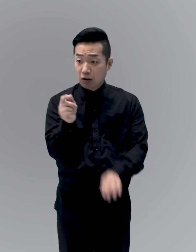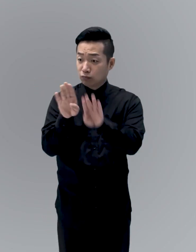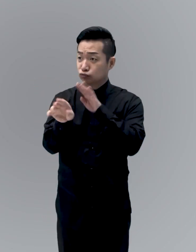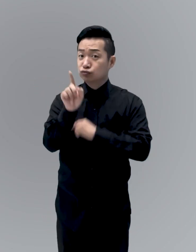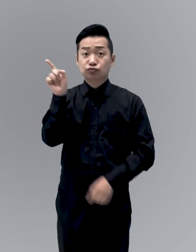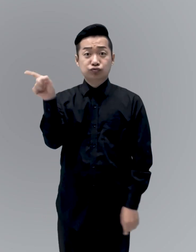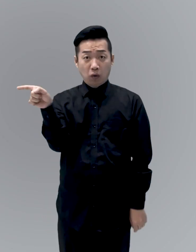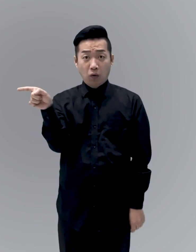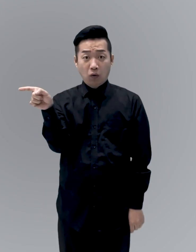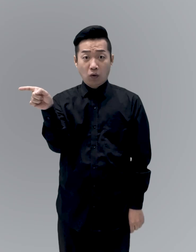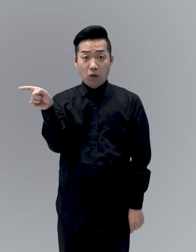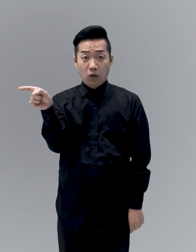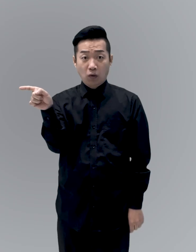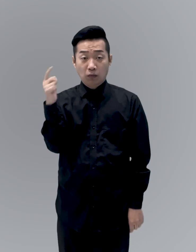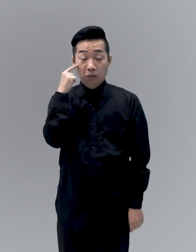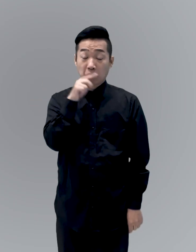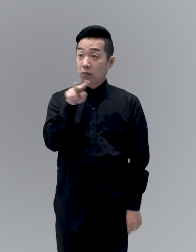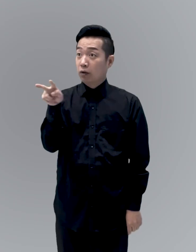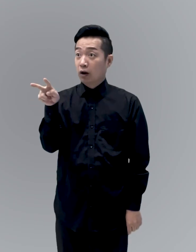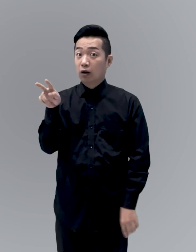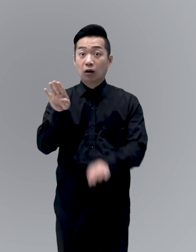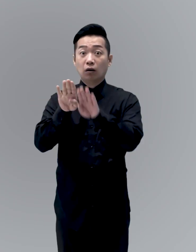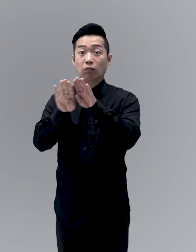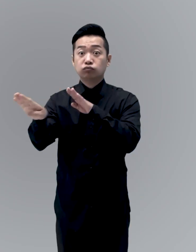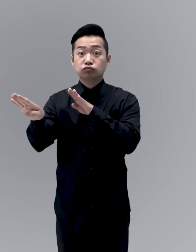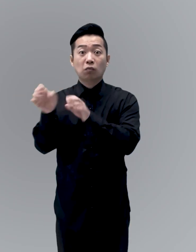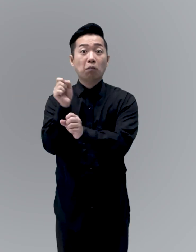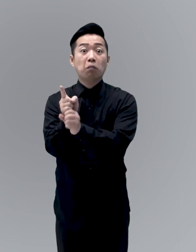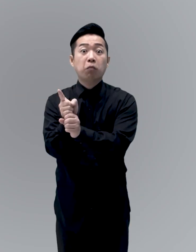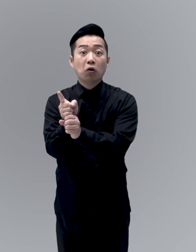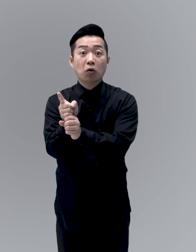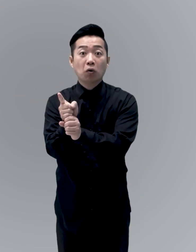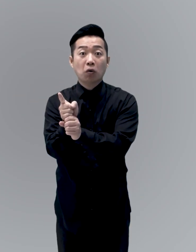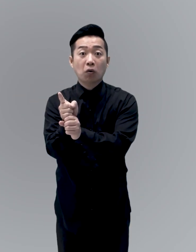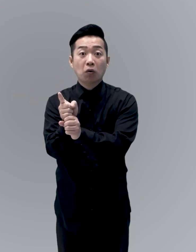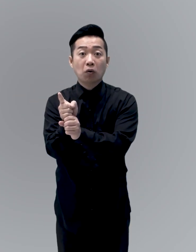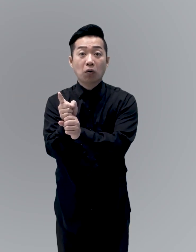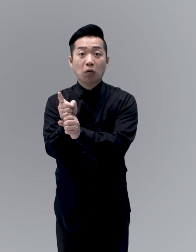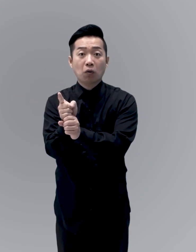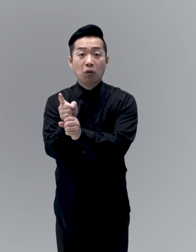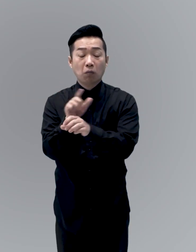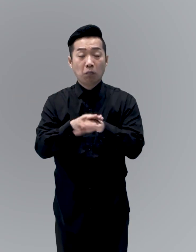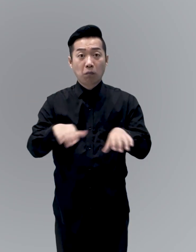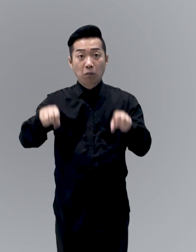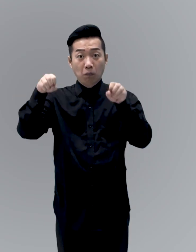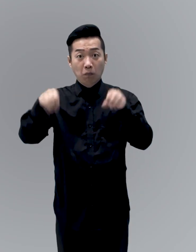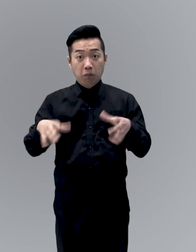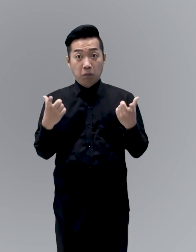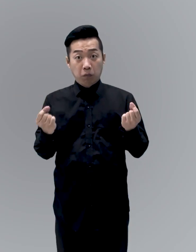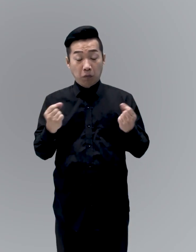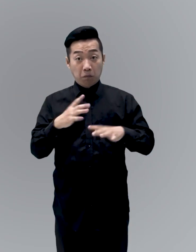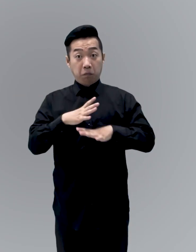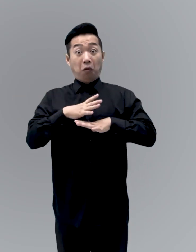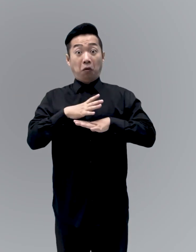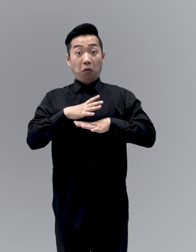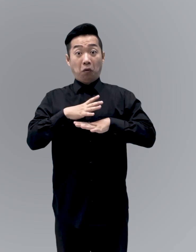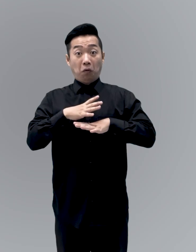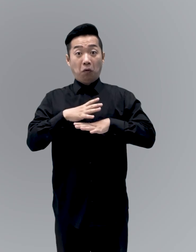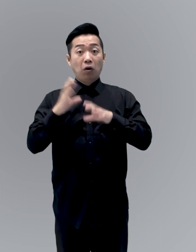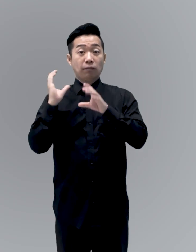출입문을 가리켰다. 고개를 돌리자 문은 어느새 열려 있었다. 마술 같은 솜씨에